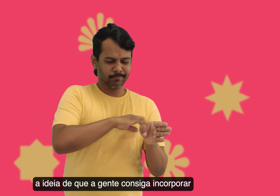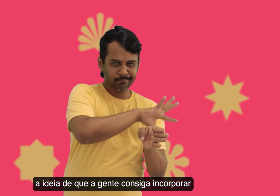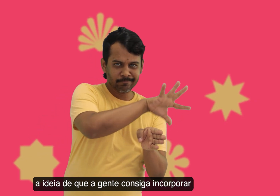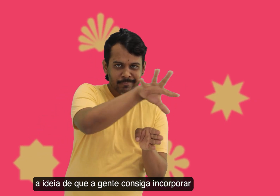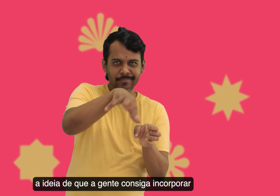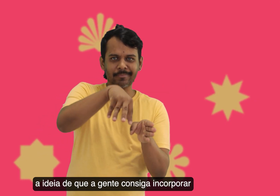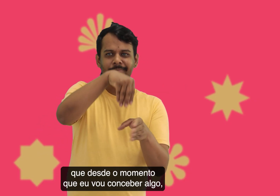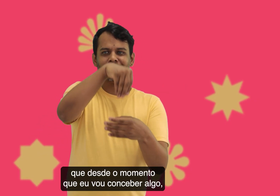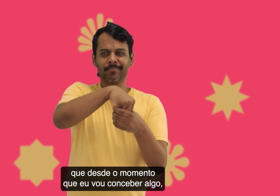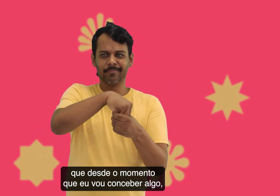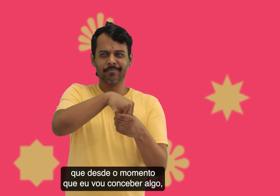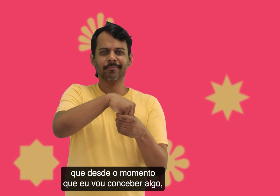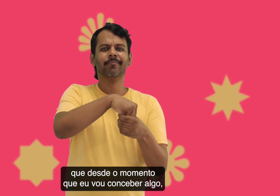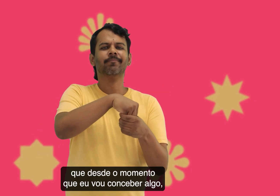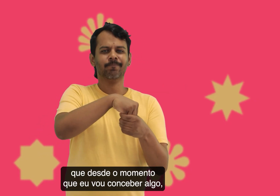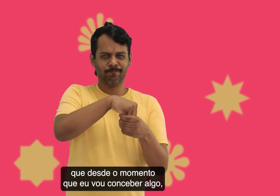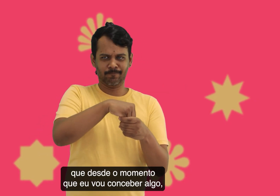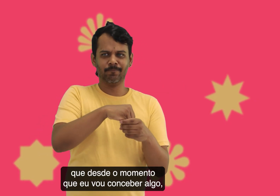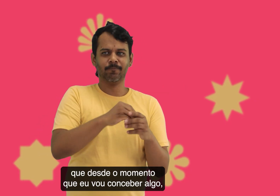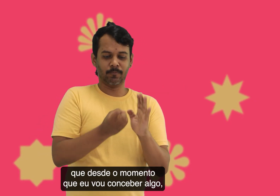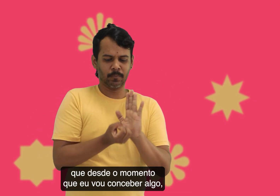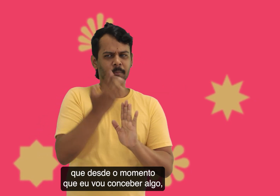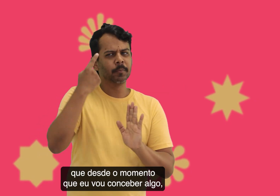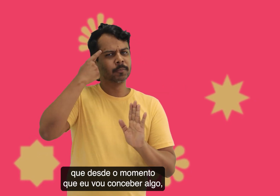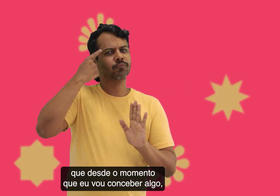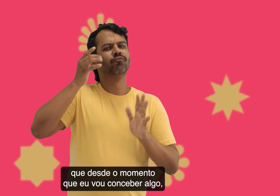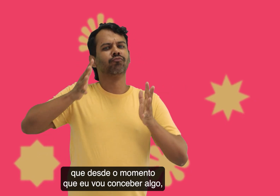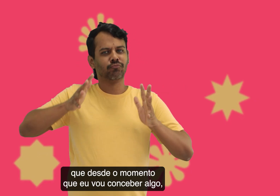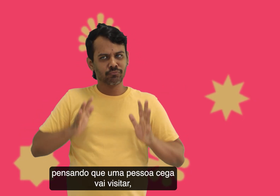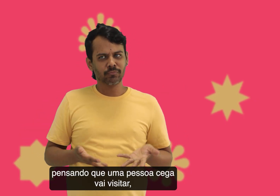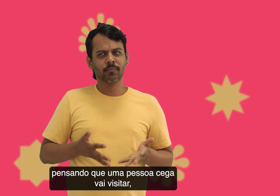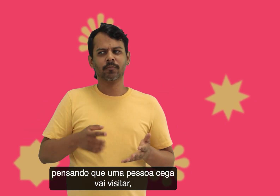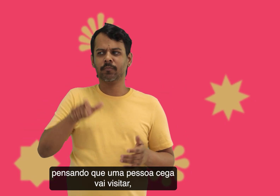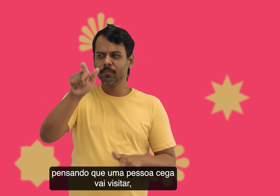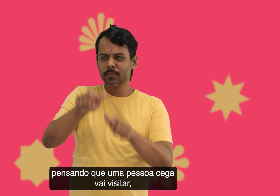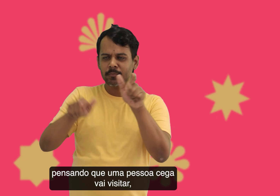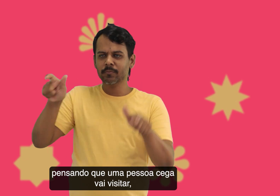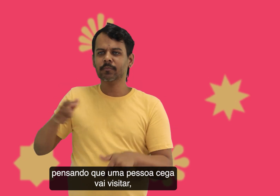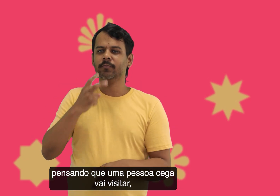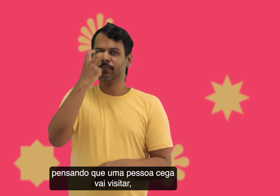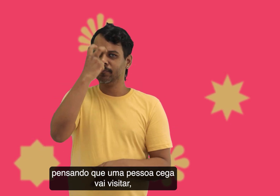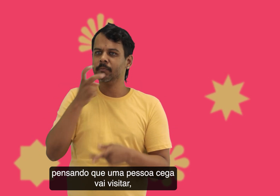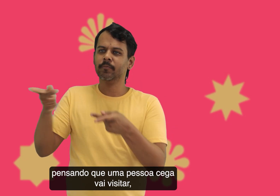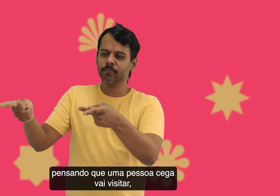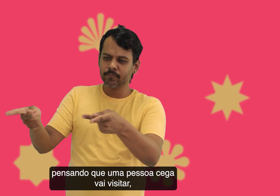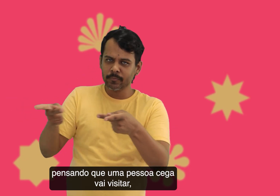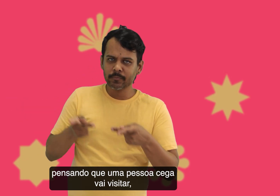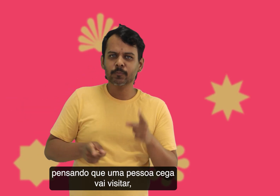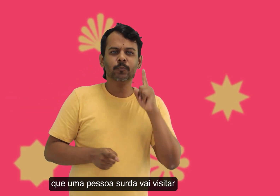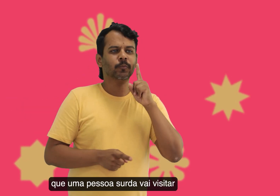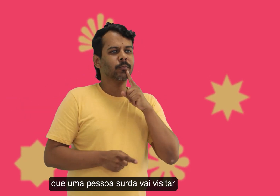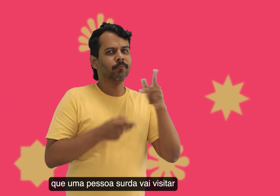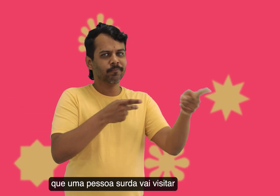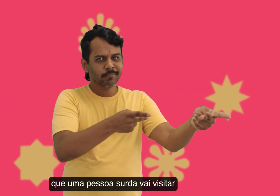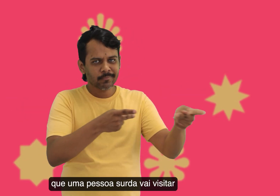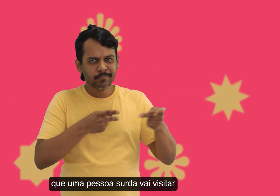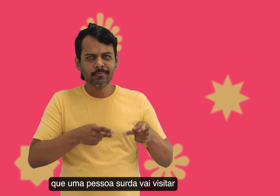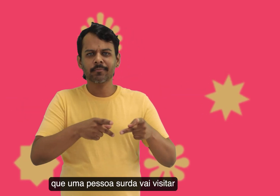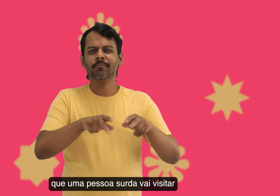consiga incorporar que desde o momento que eu vou conceber algo, pensando que uma pessoa cega vai visitar, que uma pessoa